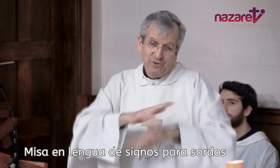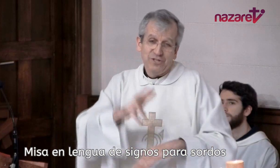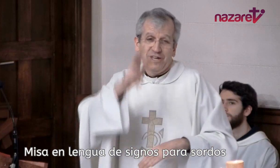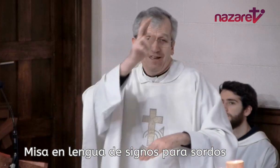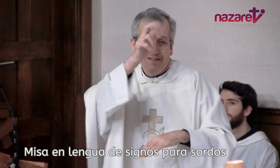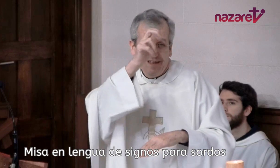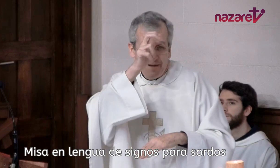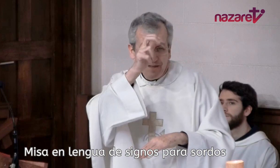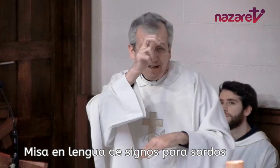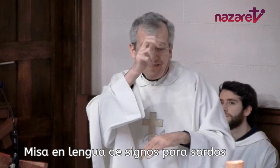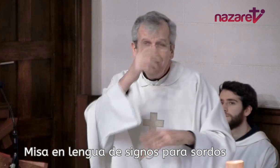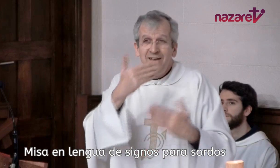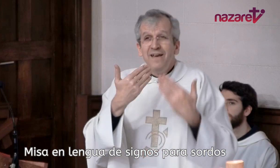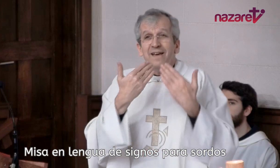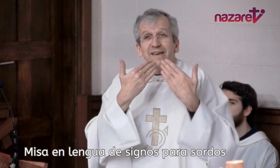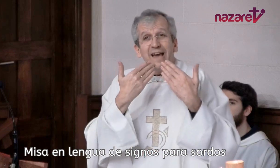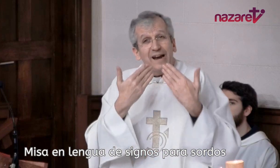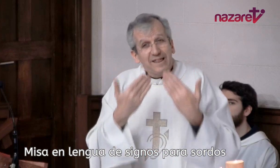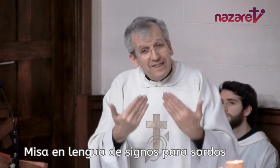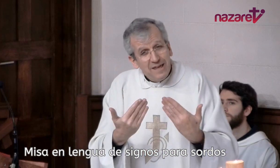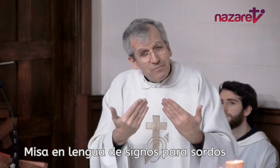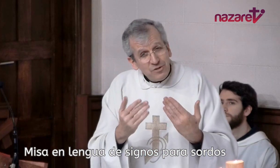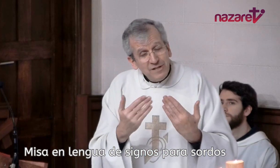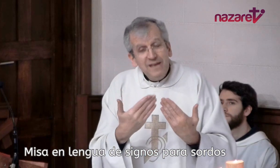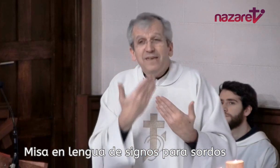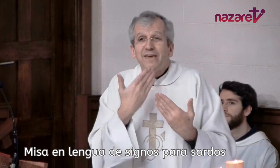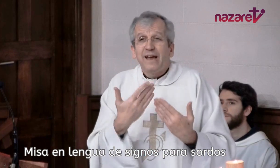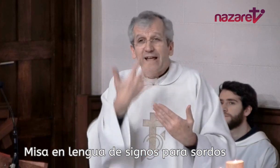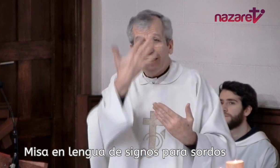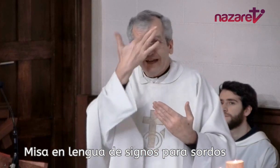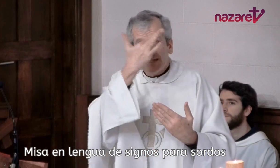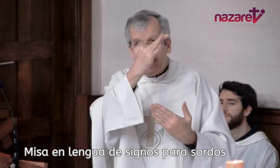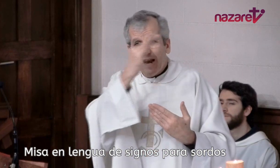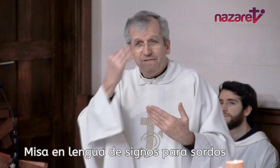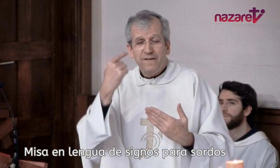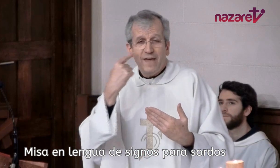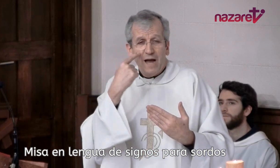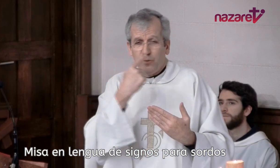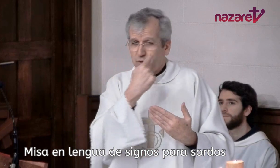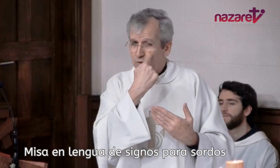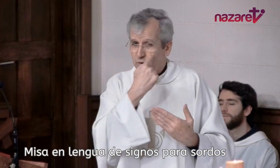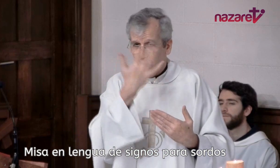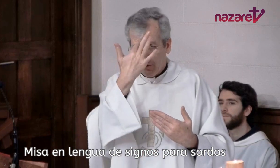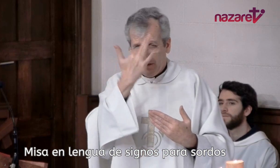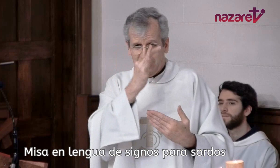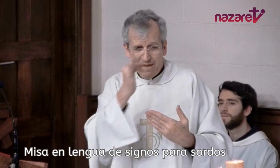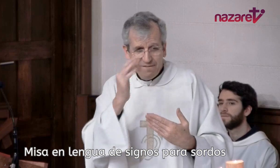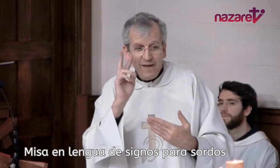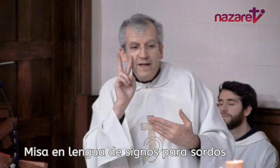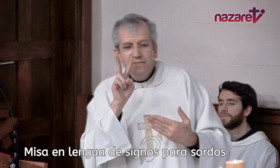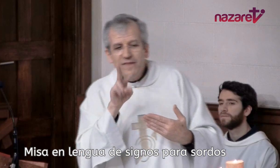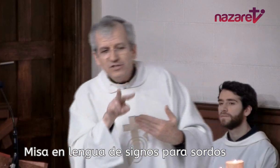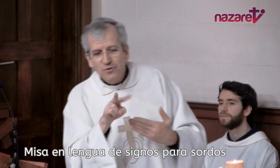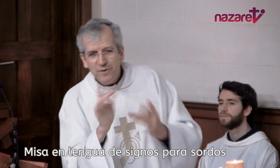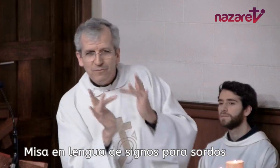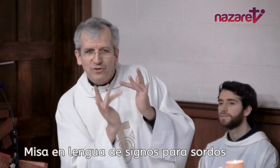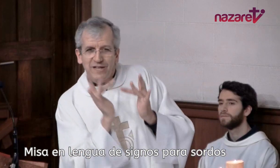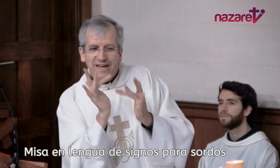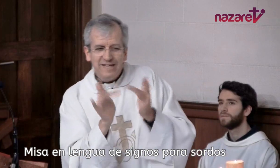noche de Navidad, que agradecemos, y que gracias a la fe, a nuestros ojos de fe, descubrimos en